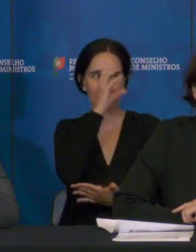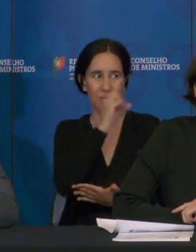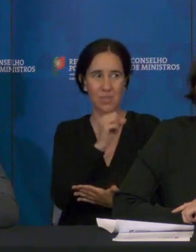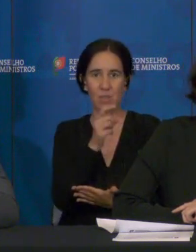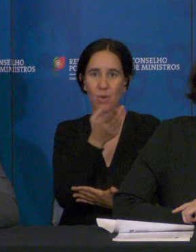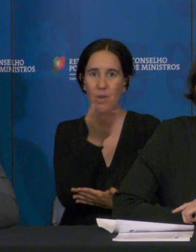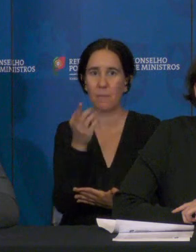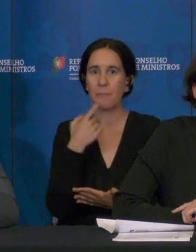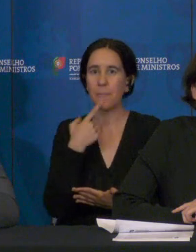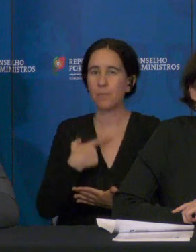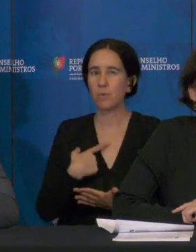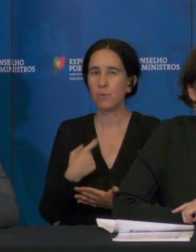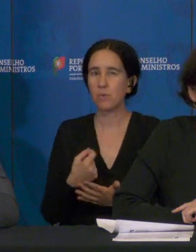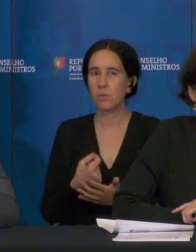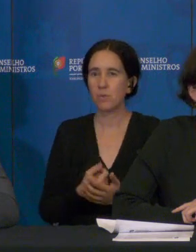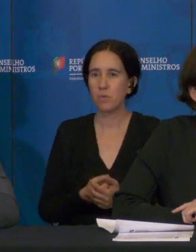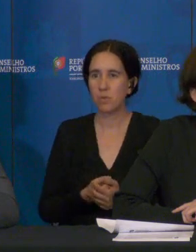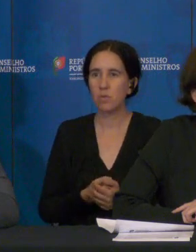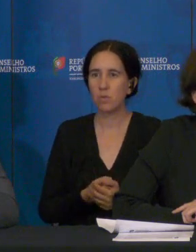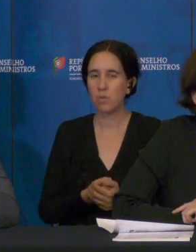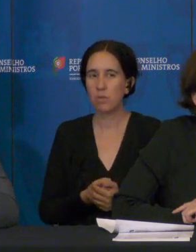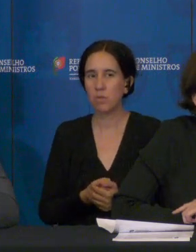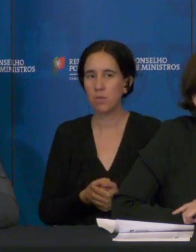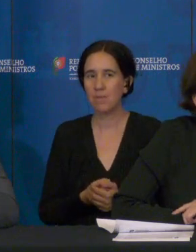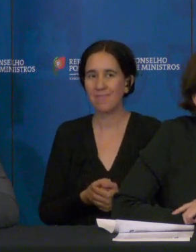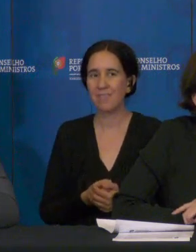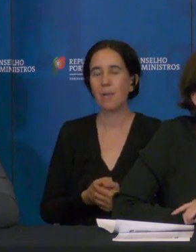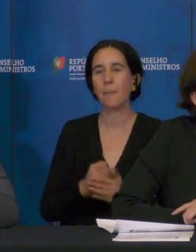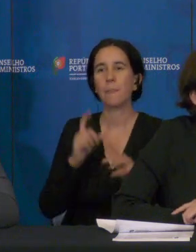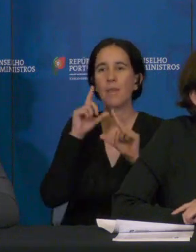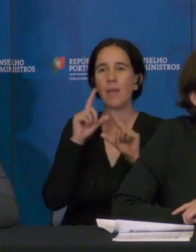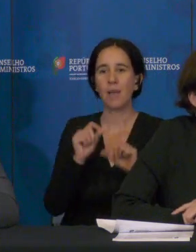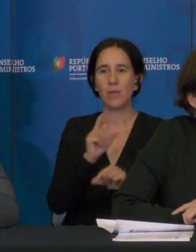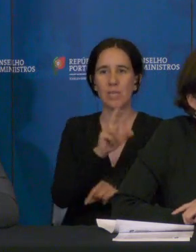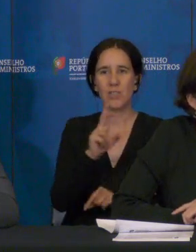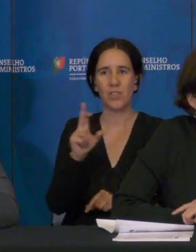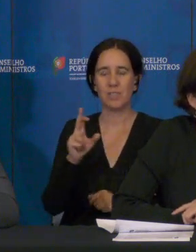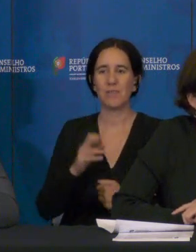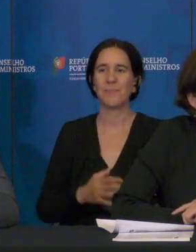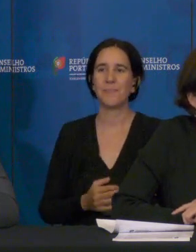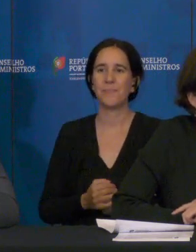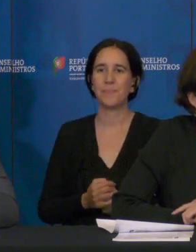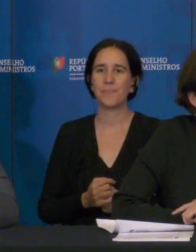as perguntas. Então, por via Zoom, da Rádio Renascença.